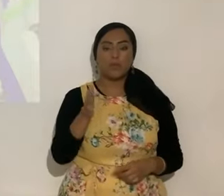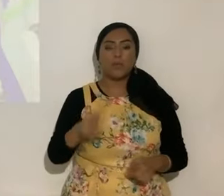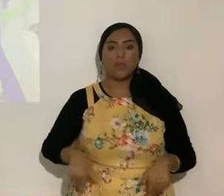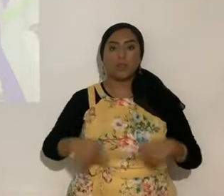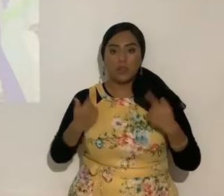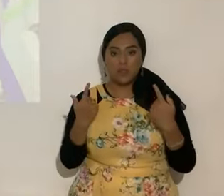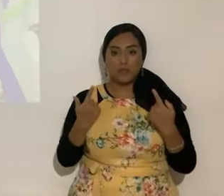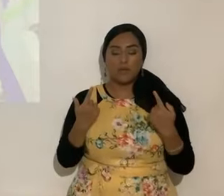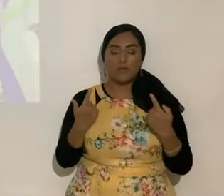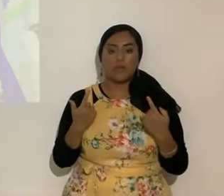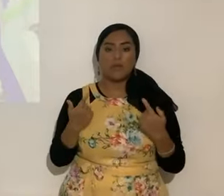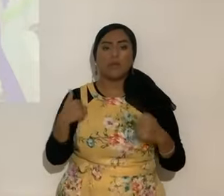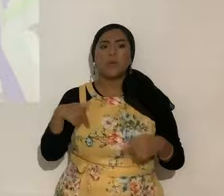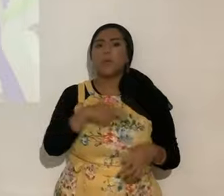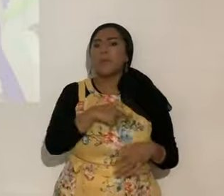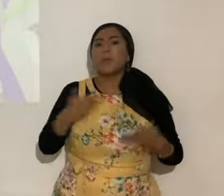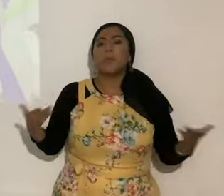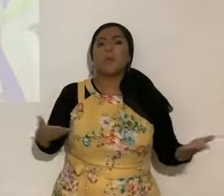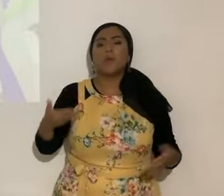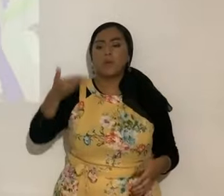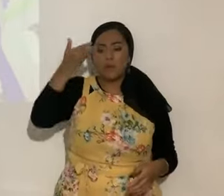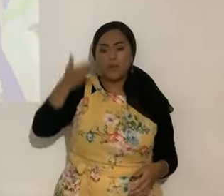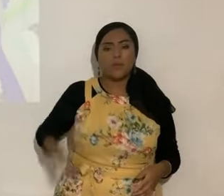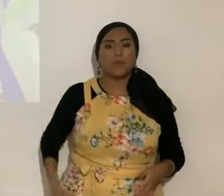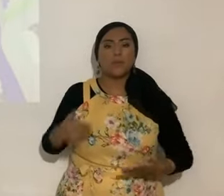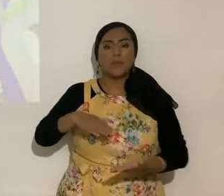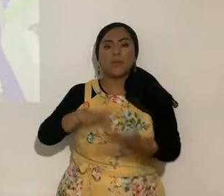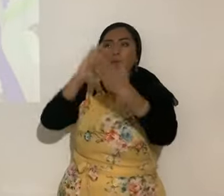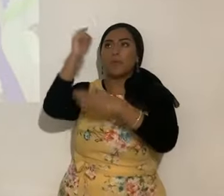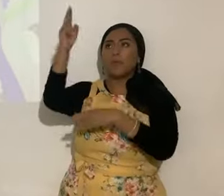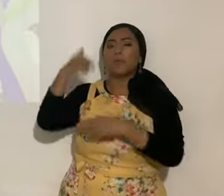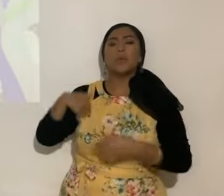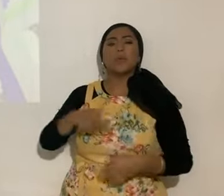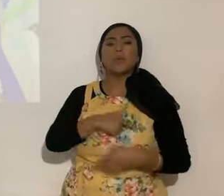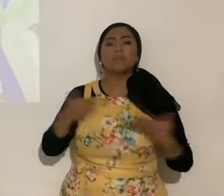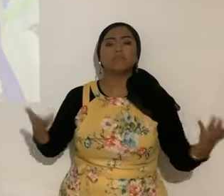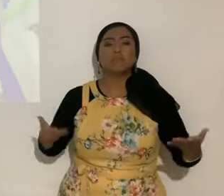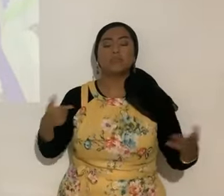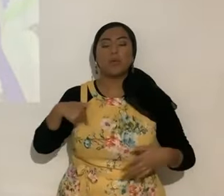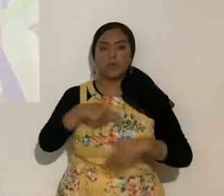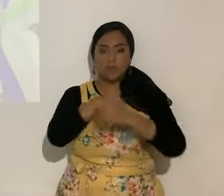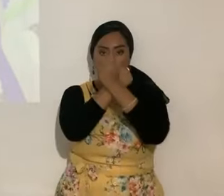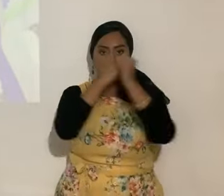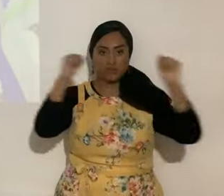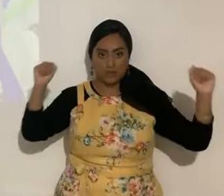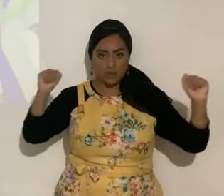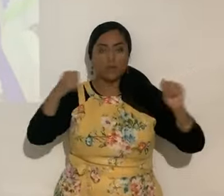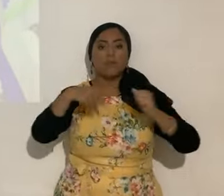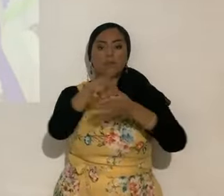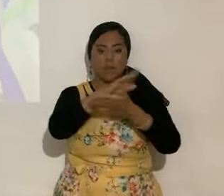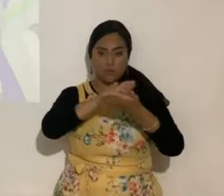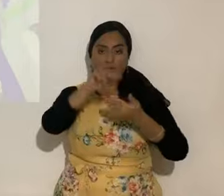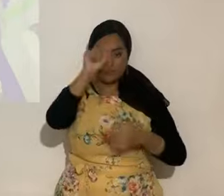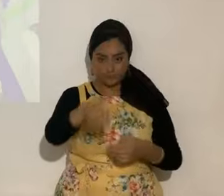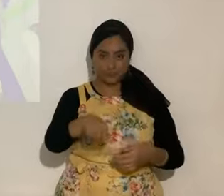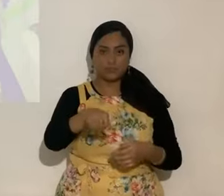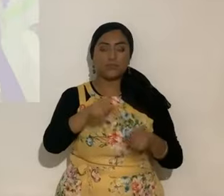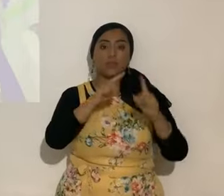como lo que somos, que somos, ante los ojos de Yahweh, salvos, sí, santos, sí, pero,